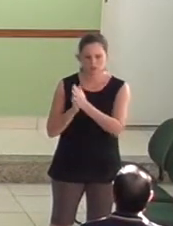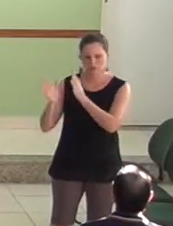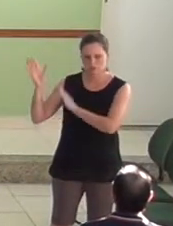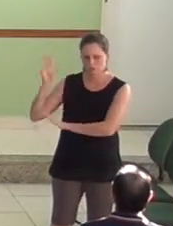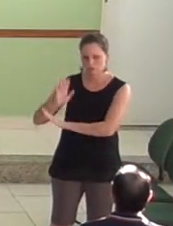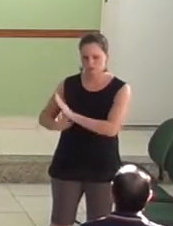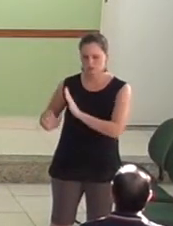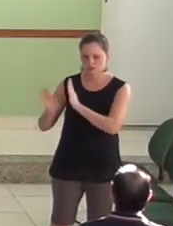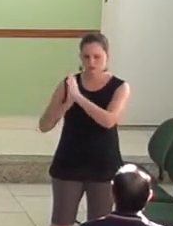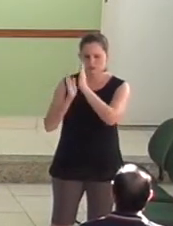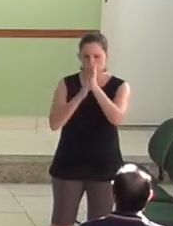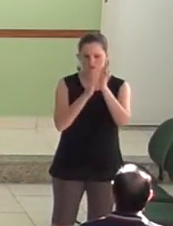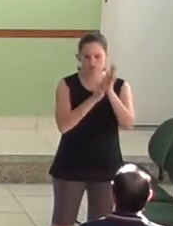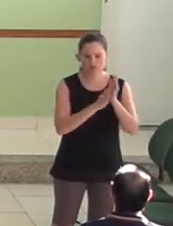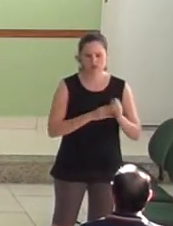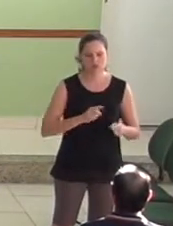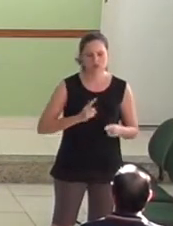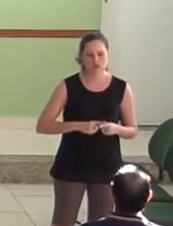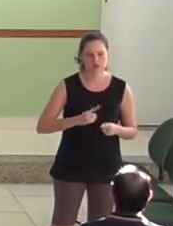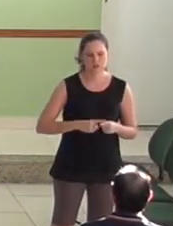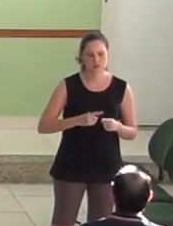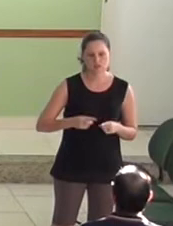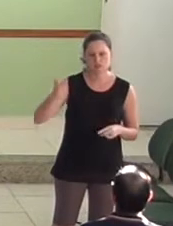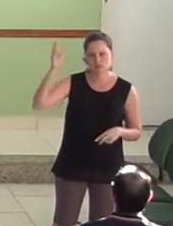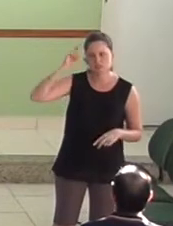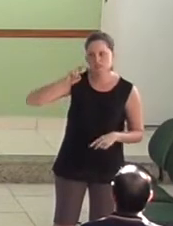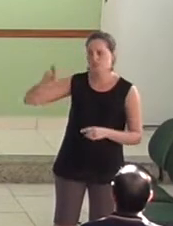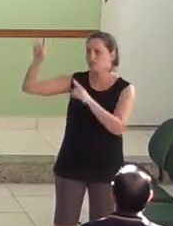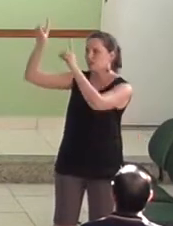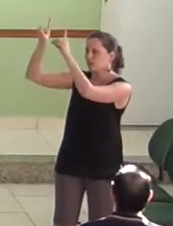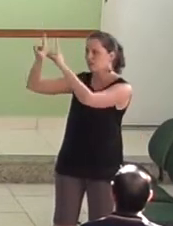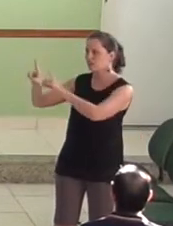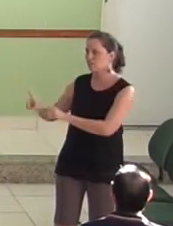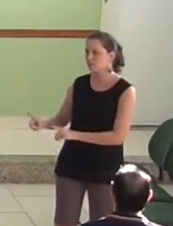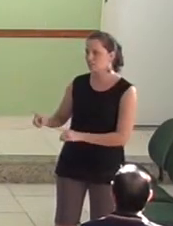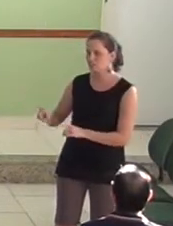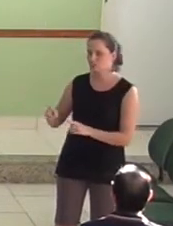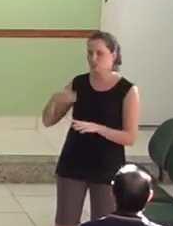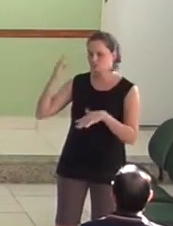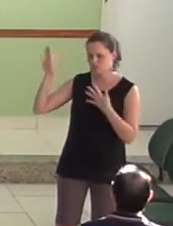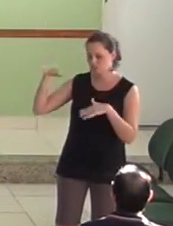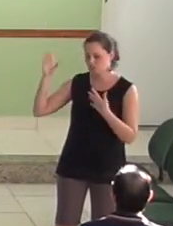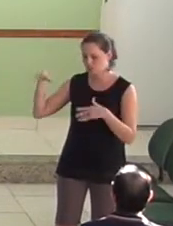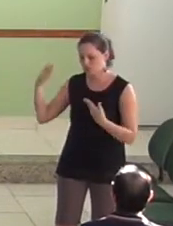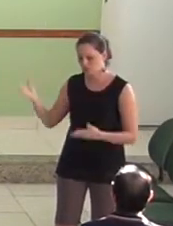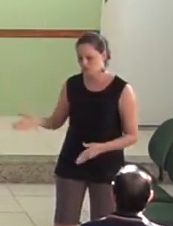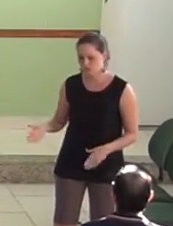Pois o Senhor é digno de honra, glória, louvor e adoração. E creio, Senhor, que Tu já tem falado com